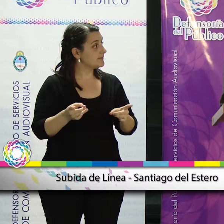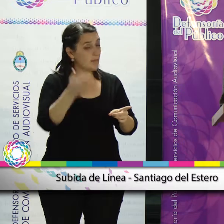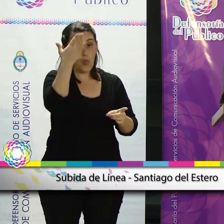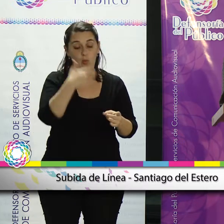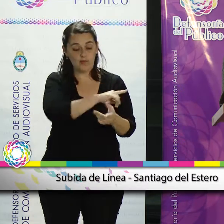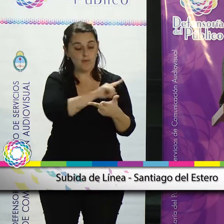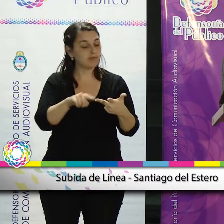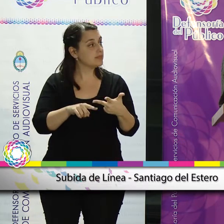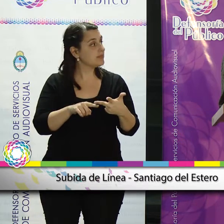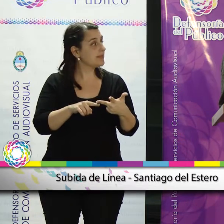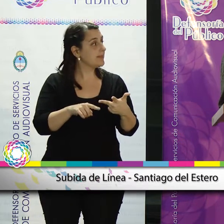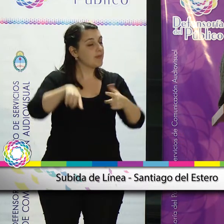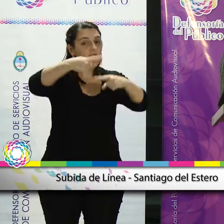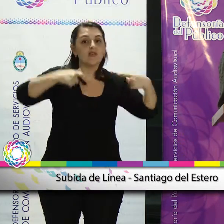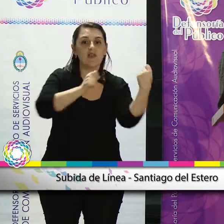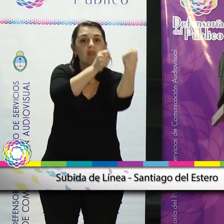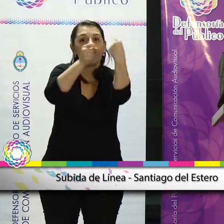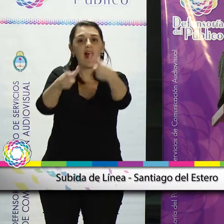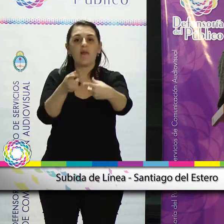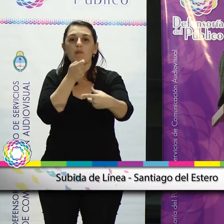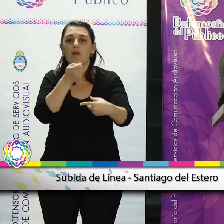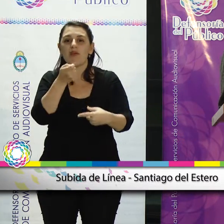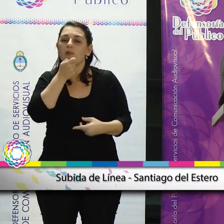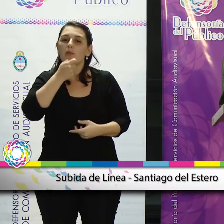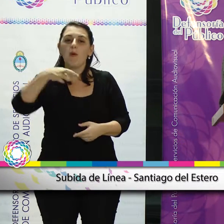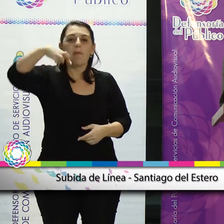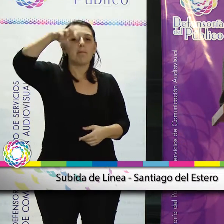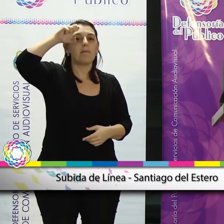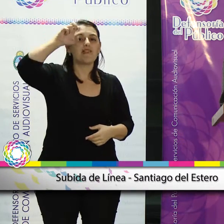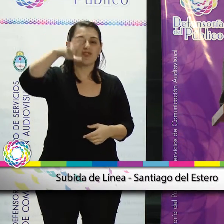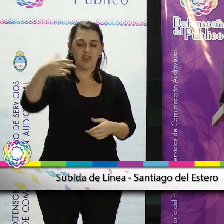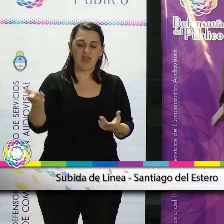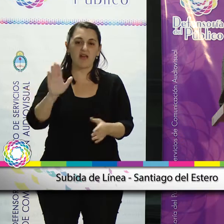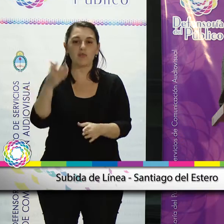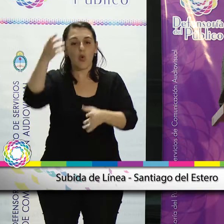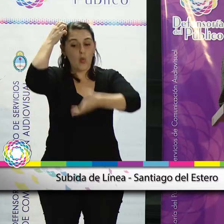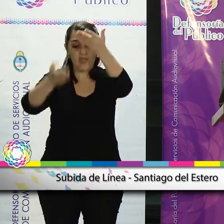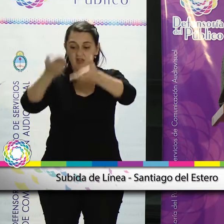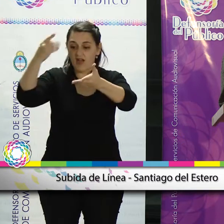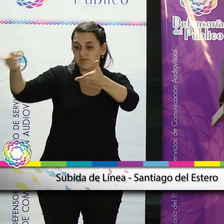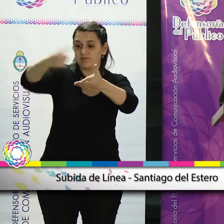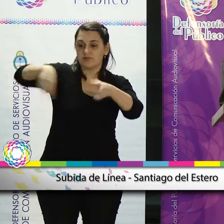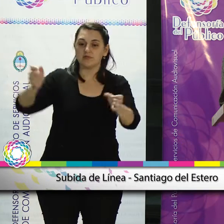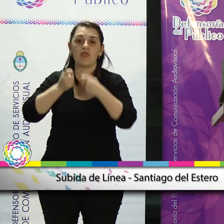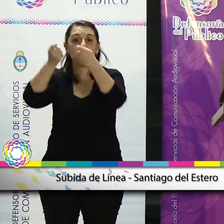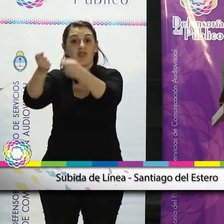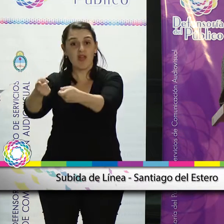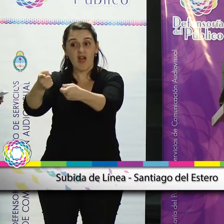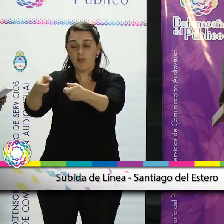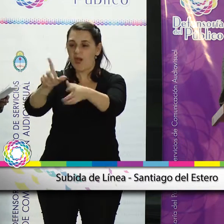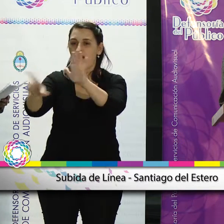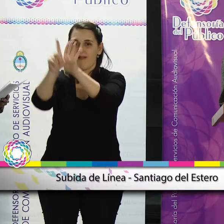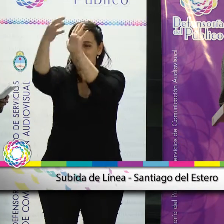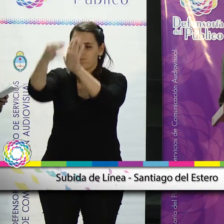garantizar herramientas como la adquisición de personería jurídica que nos brinden seguridad y protección institucional en